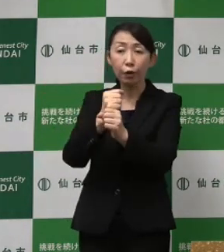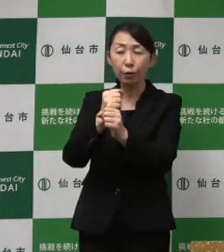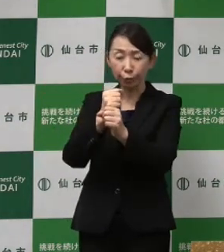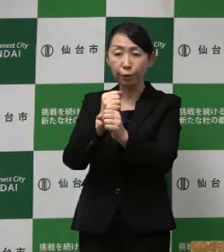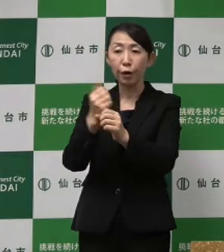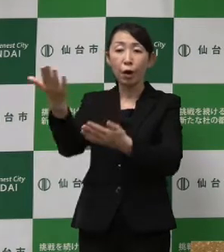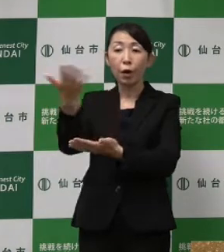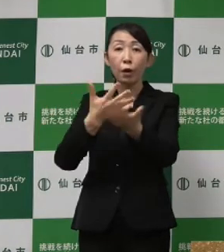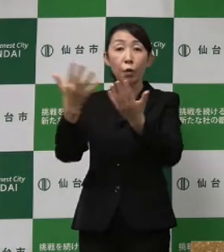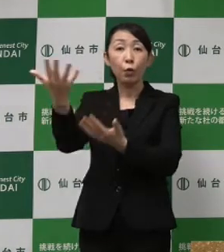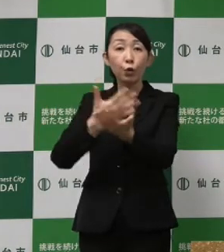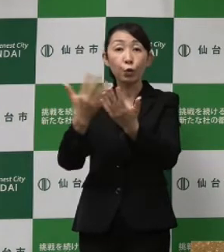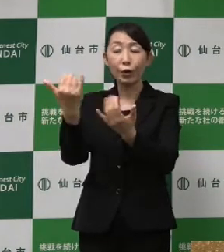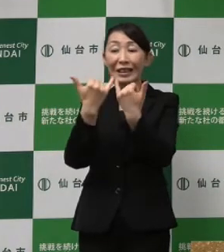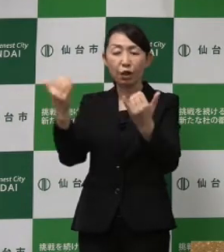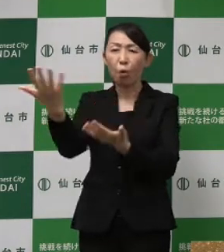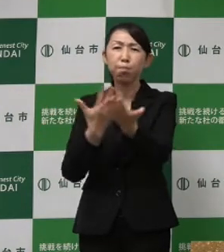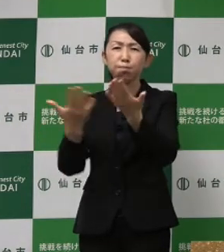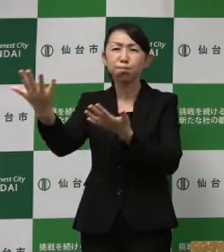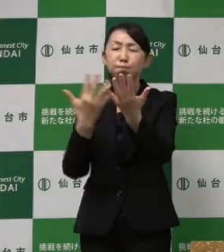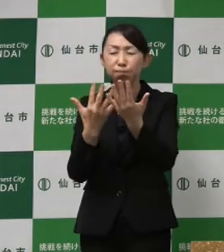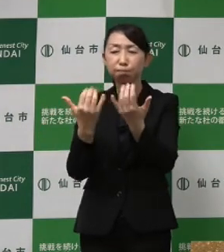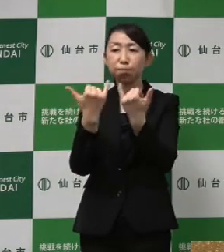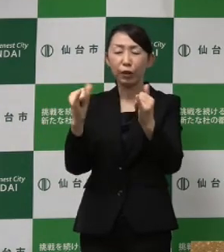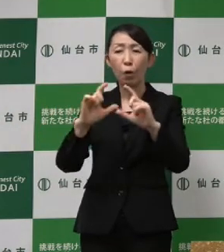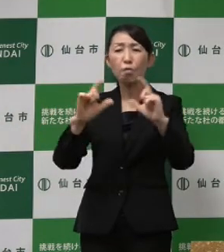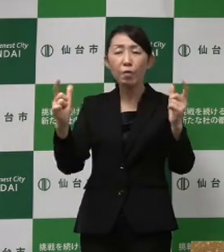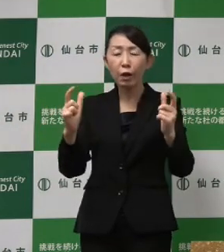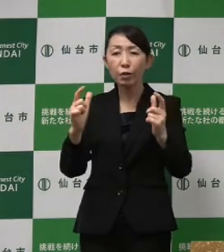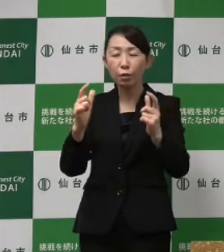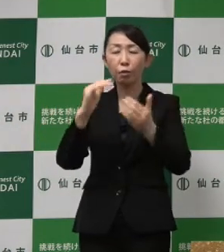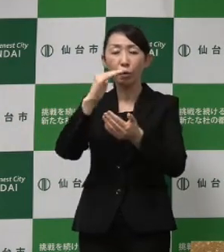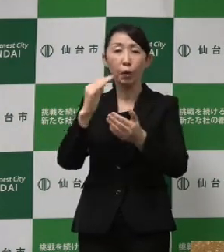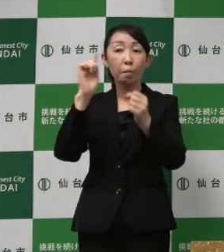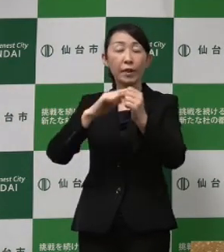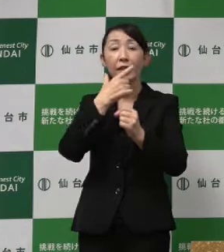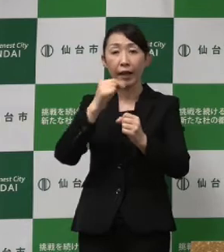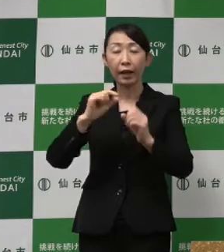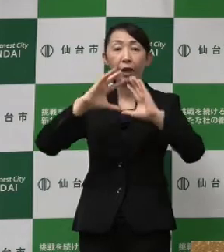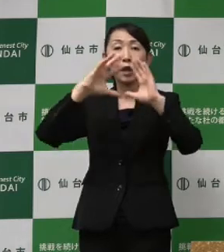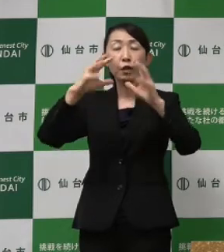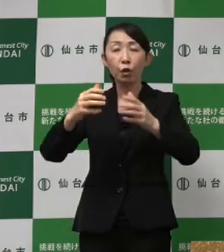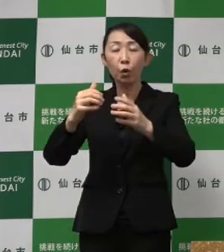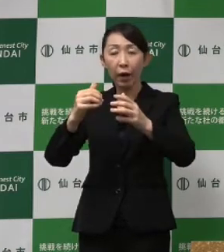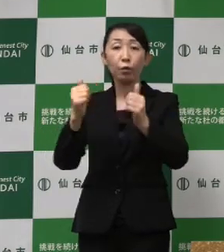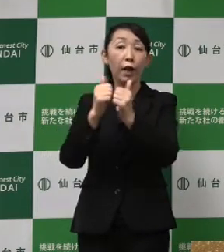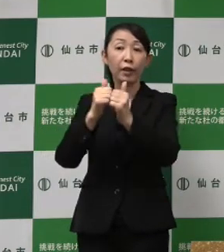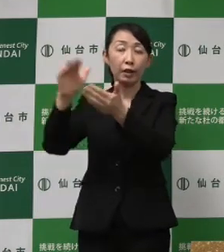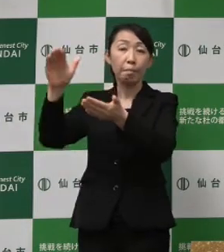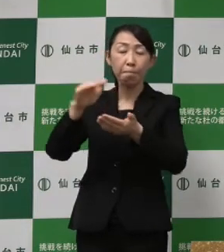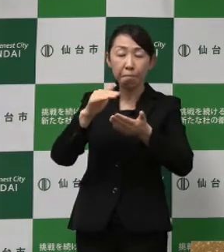口の拡大にもつながるものと思いますし、先ほどもお話しいたしましたけれども、グローバルマイス都市としての国際的な評価を向上させ